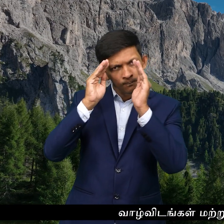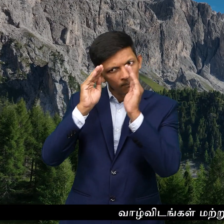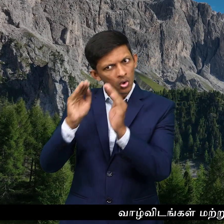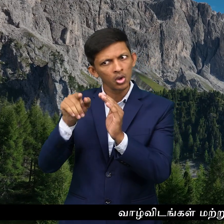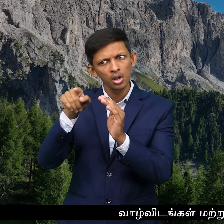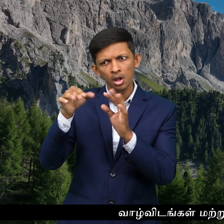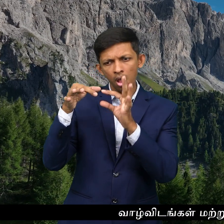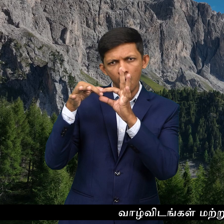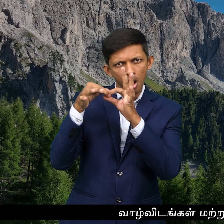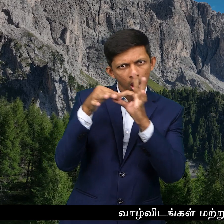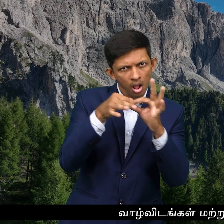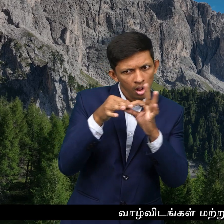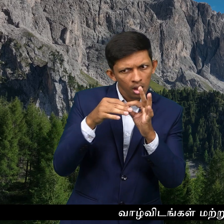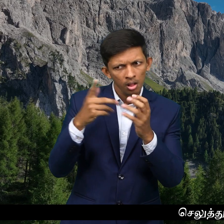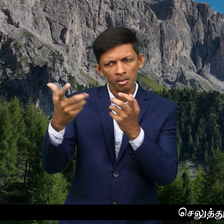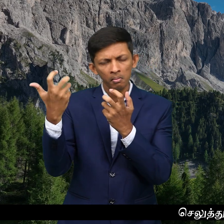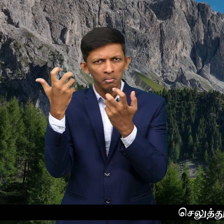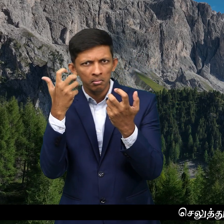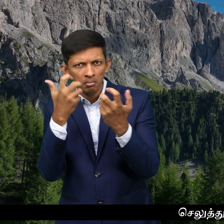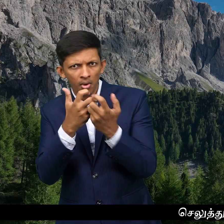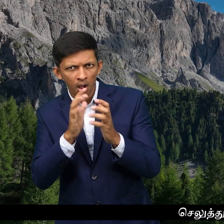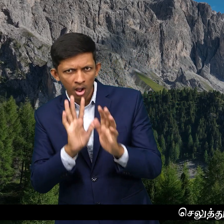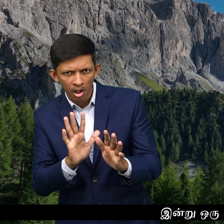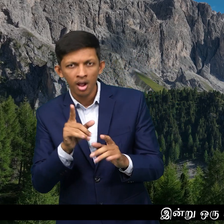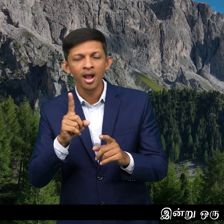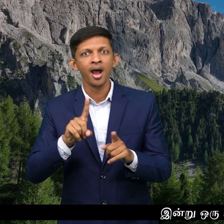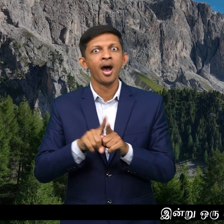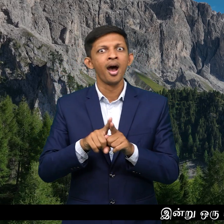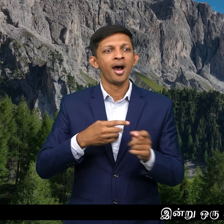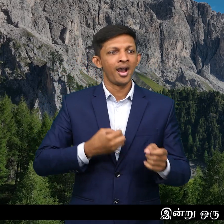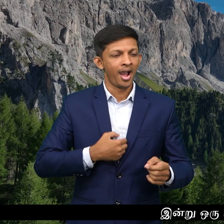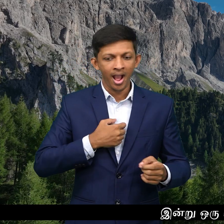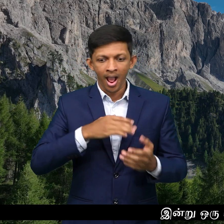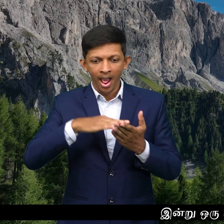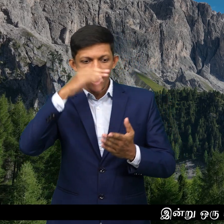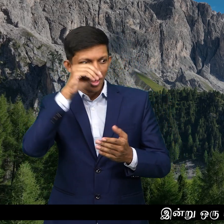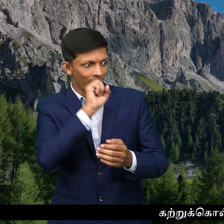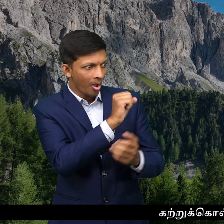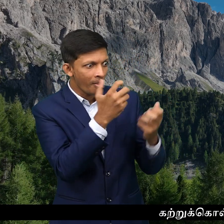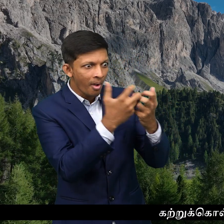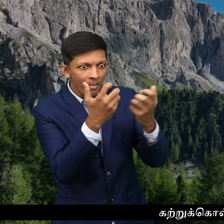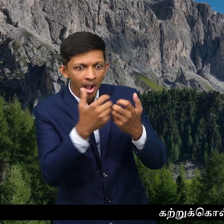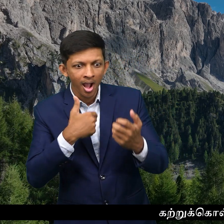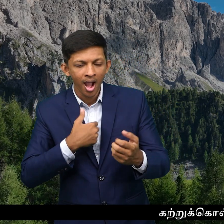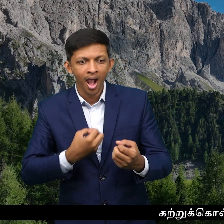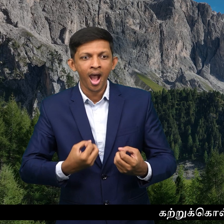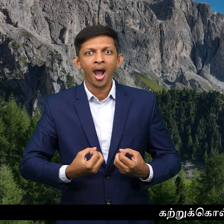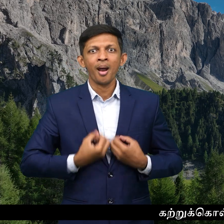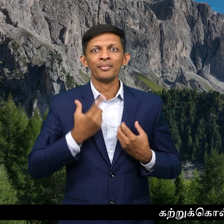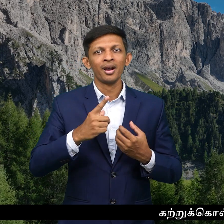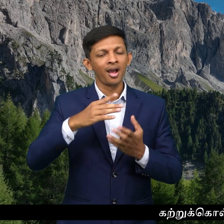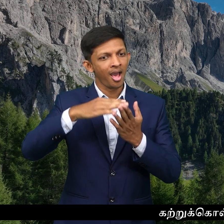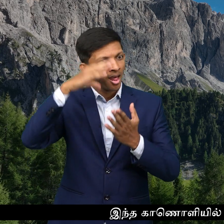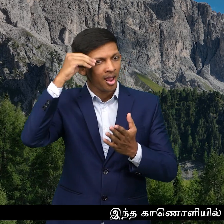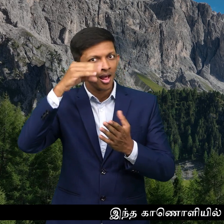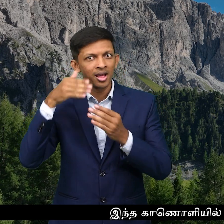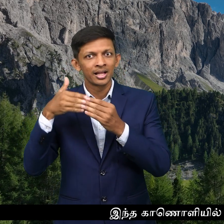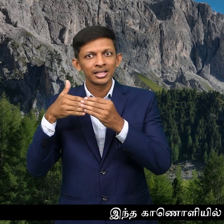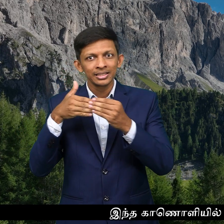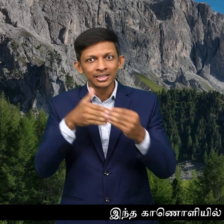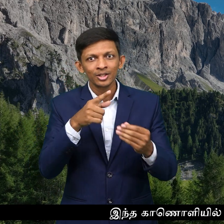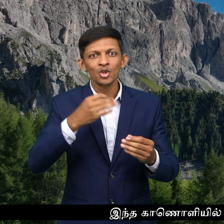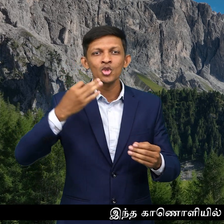வாழ்விடங்கள் மற்றும் தழுவல்களில் கவனம் செலுத்துவதன் மூலம் இன்று ஒரு புதிய தலைப்பை கற்றுக்கொள்ளப் போகிறோம்.